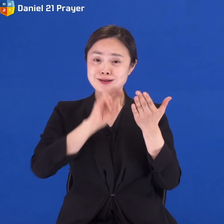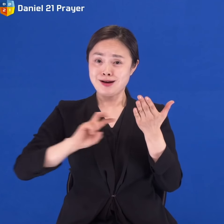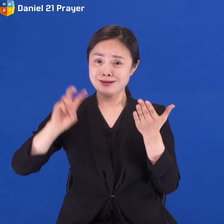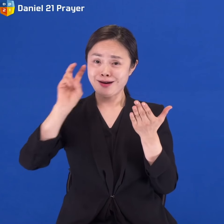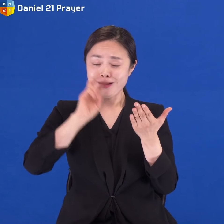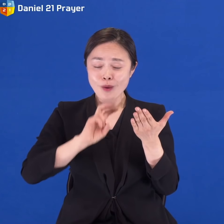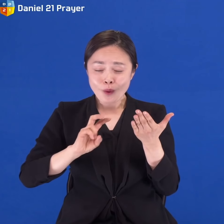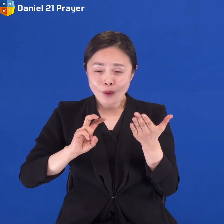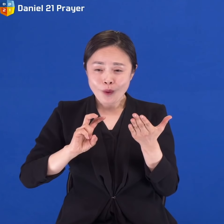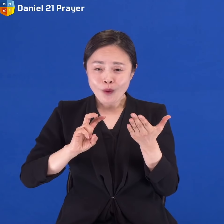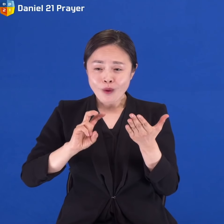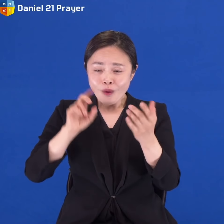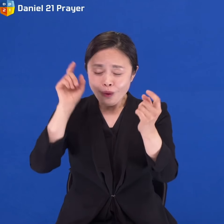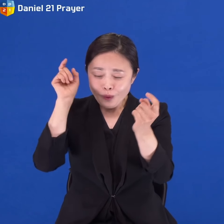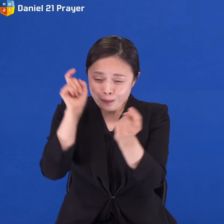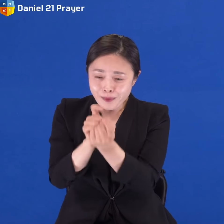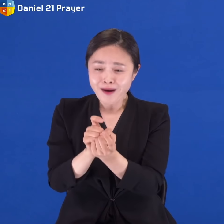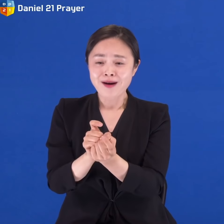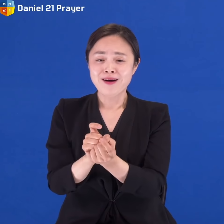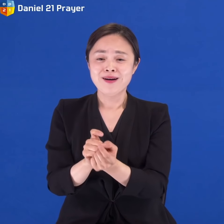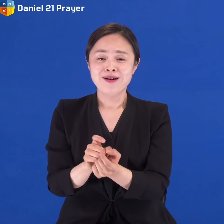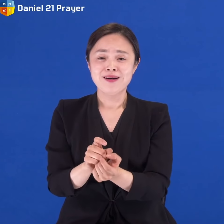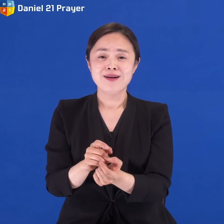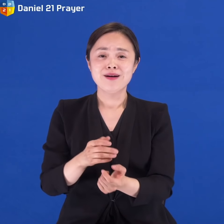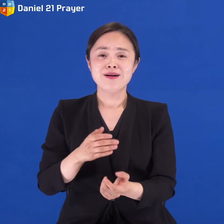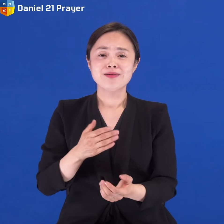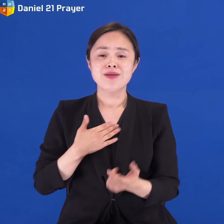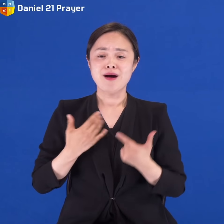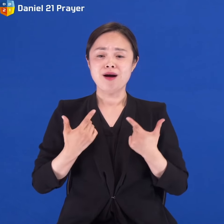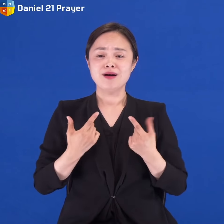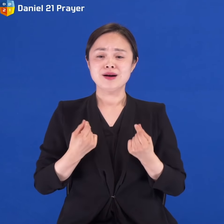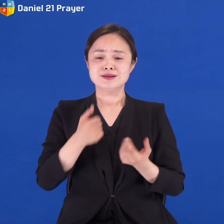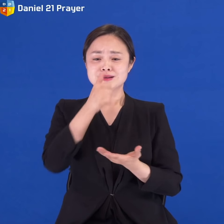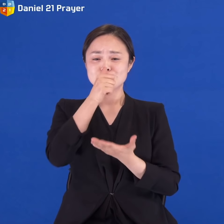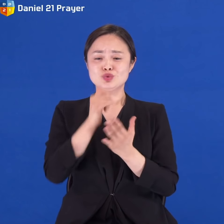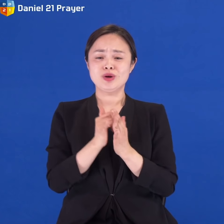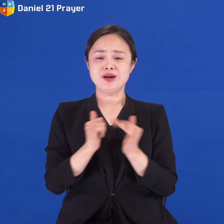나 같은 죄인 살리신 겁니까? 짜증나게.